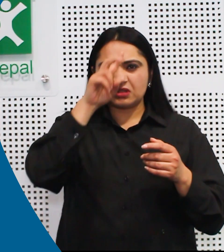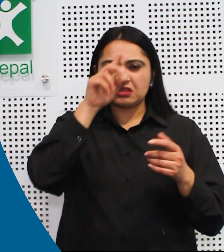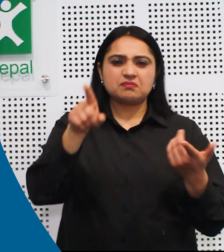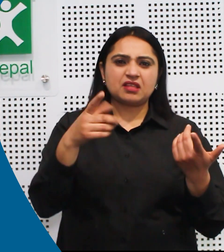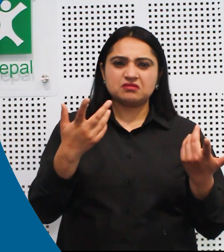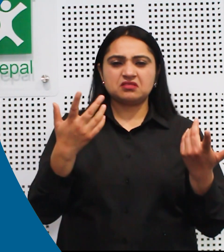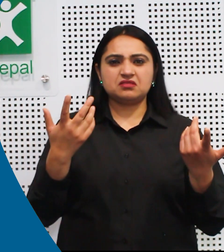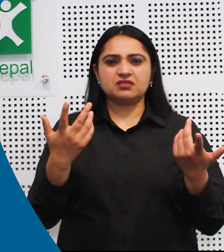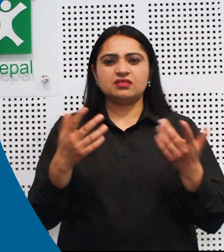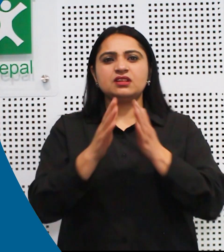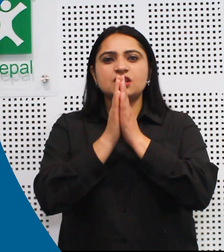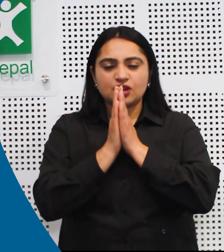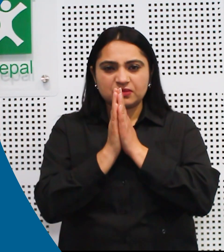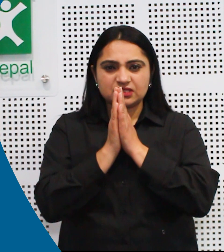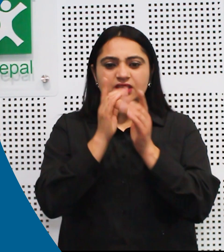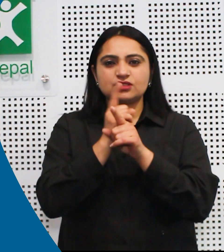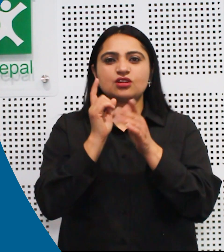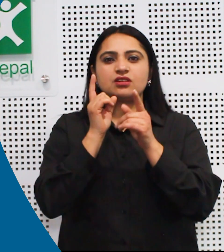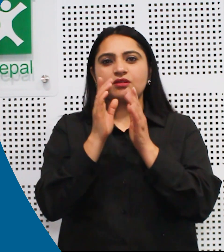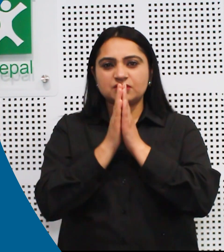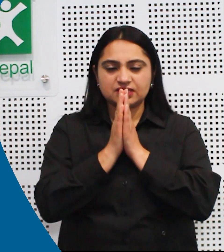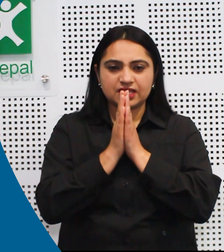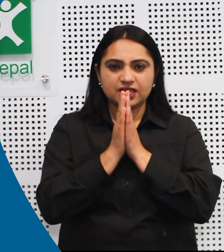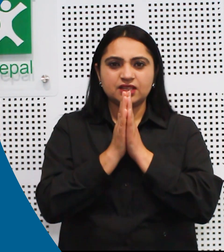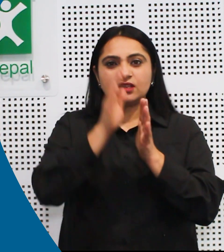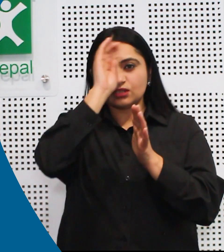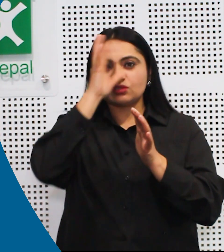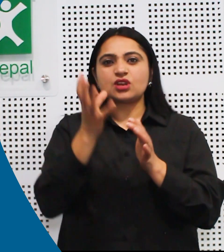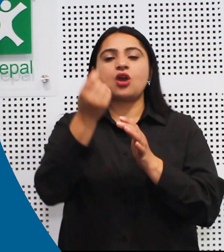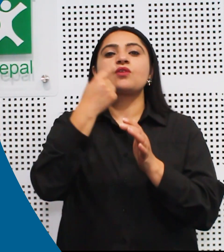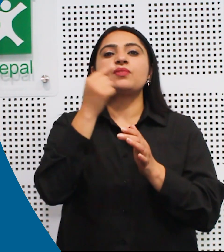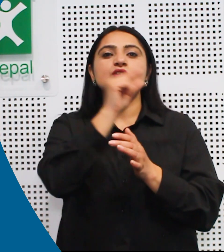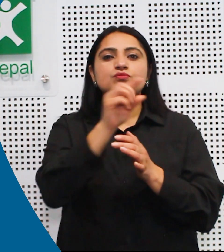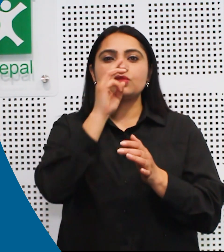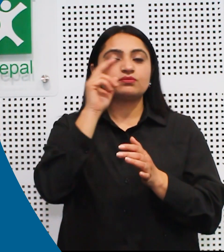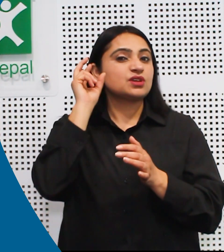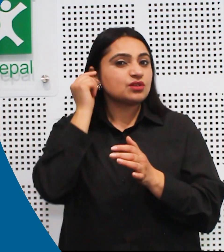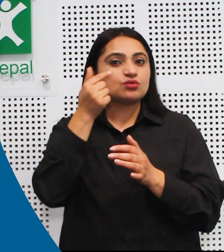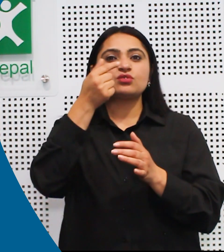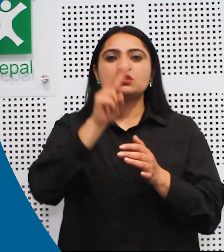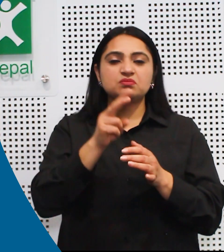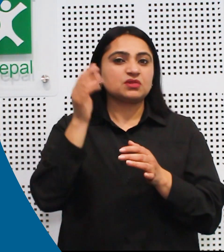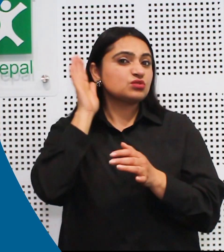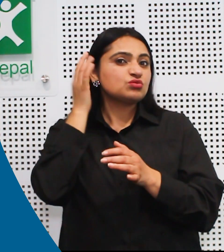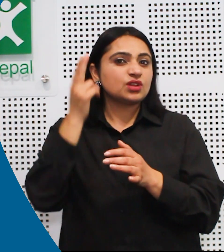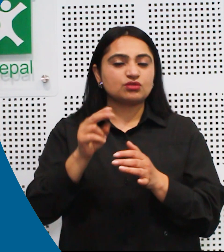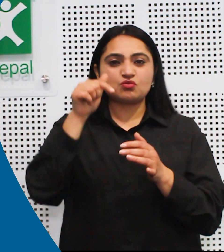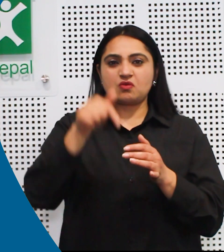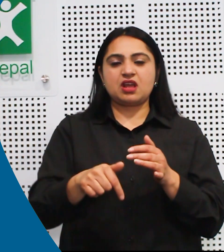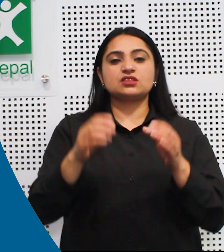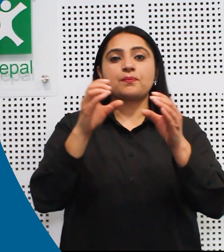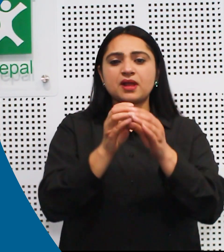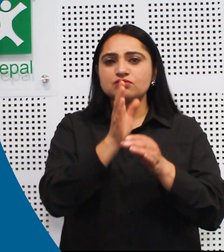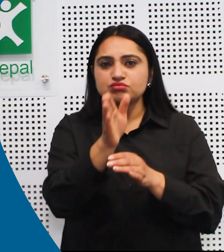सर नमस्ते। हजुर नमस्ते। नमस्ते हजुर, के सेवा गरौँ? सूचनाको हक भन्ने बारेमा रेडियो टिममा खुब सुनिन्थ्यो। हजुर, आज